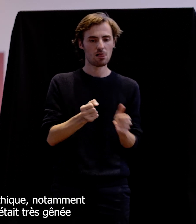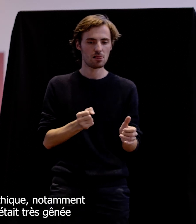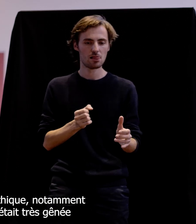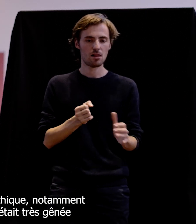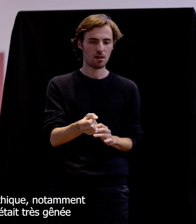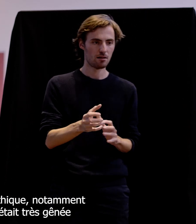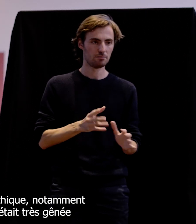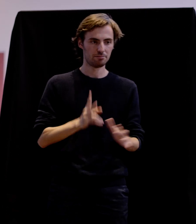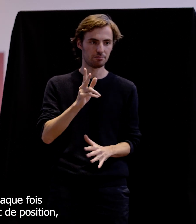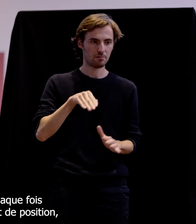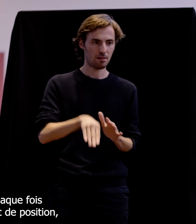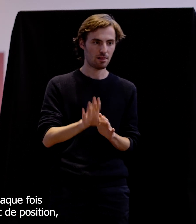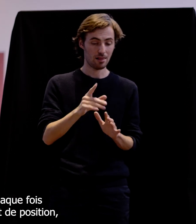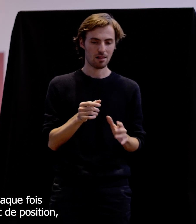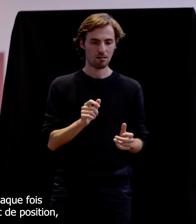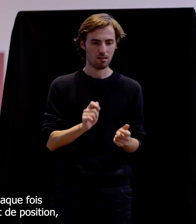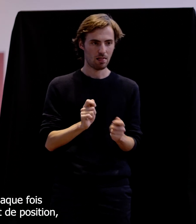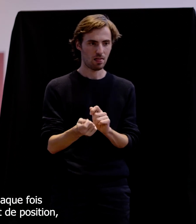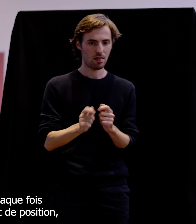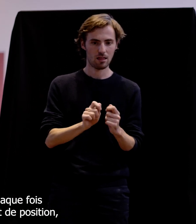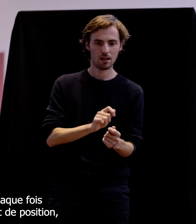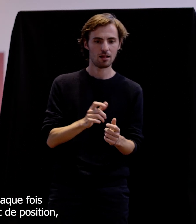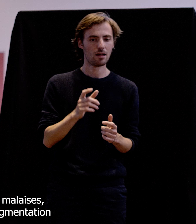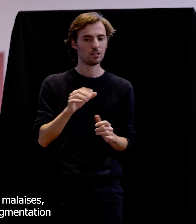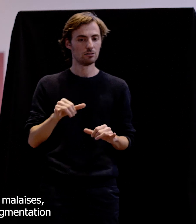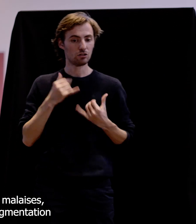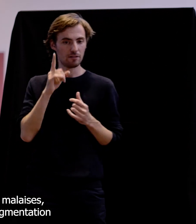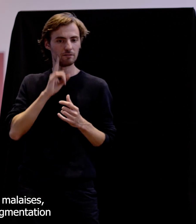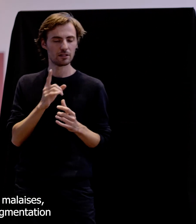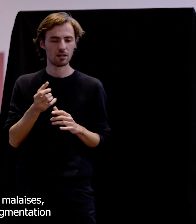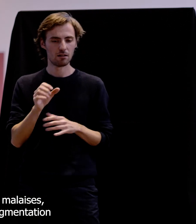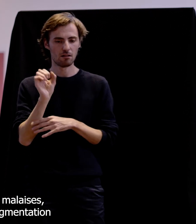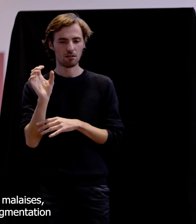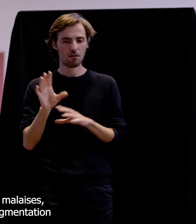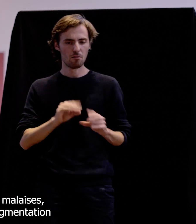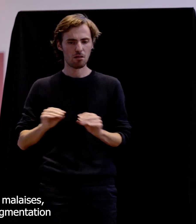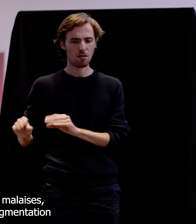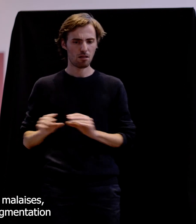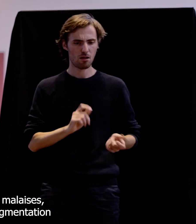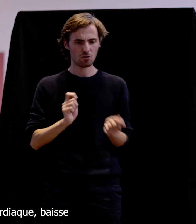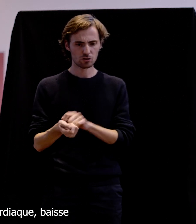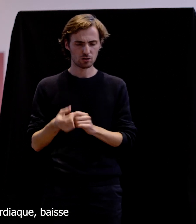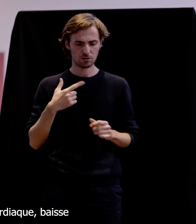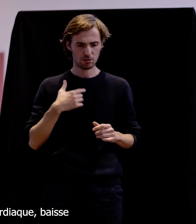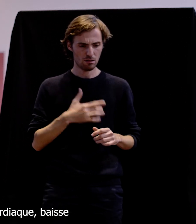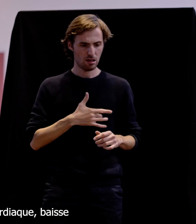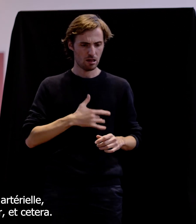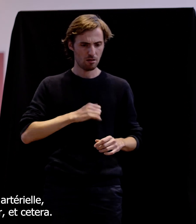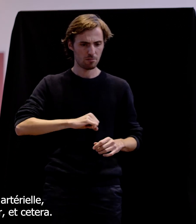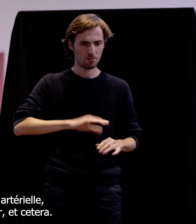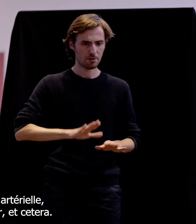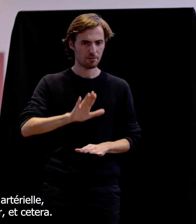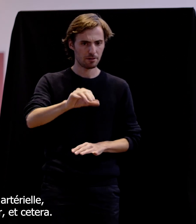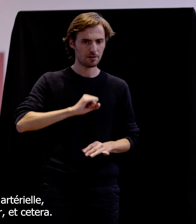petite fille qui était très gênée parce que chaque fois qu'elle changeait de position, elle avait des malaises, des accès d'augmentation de la fréquence cardiaque, baisse